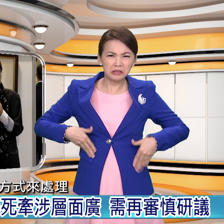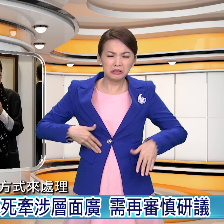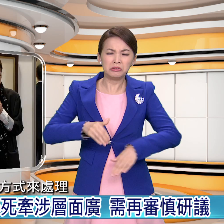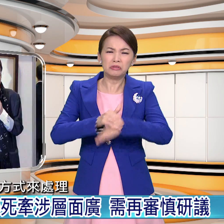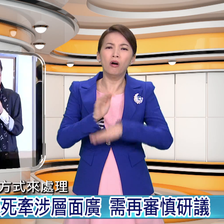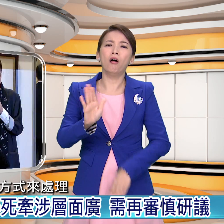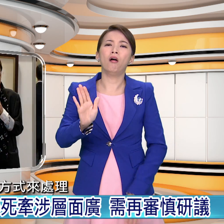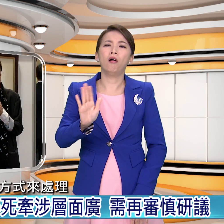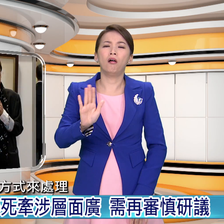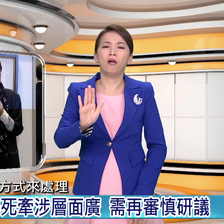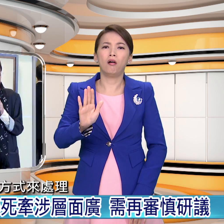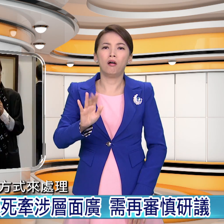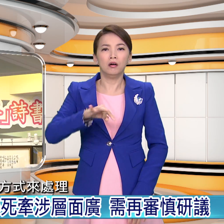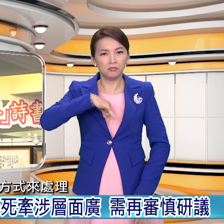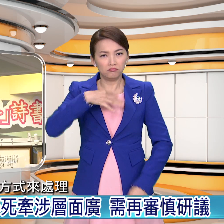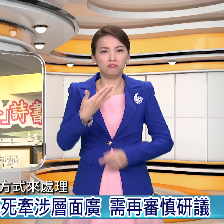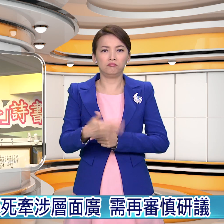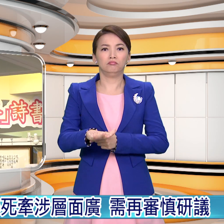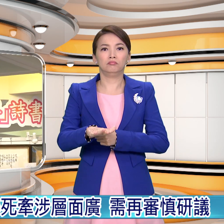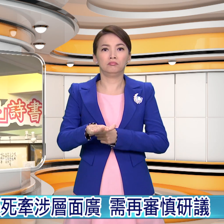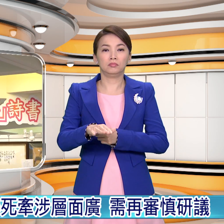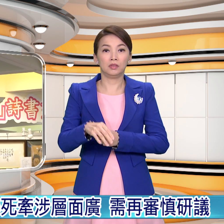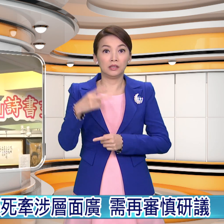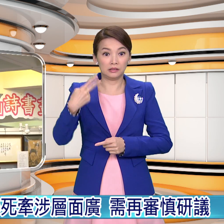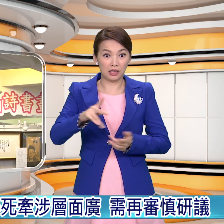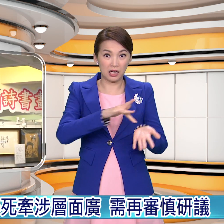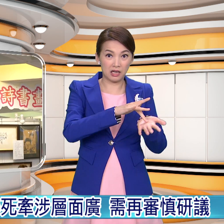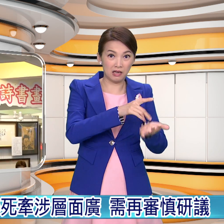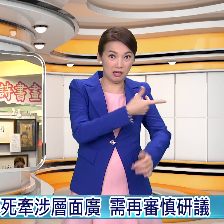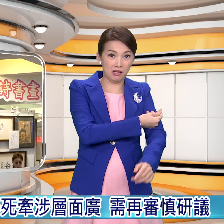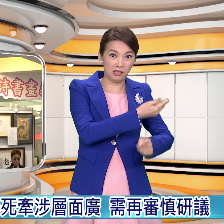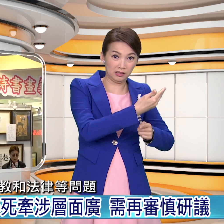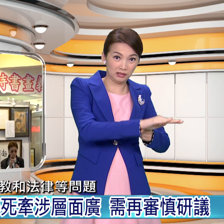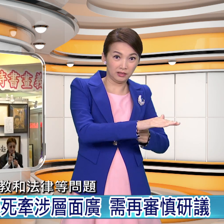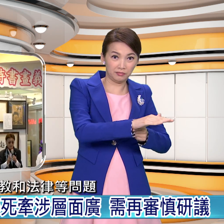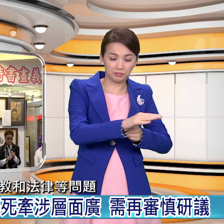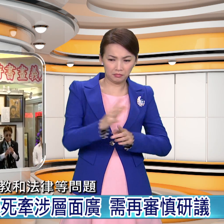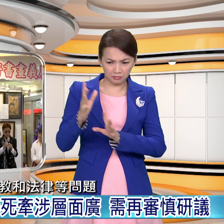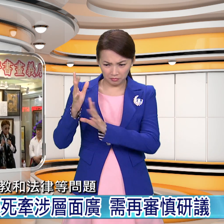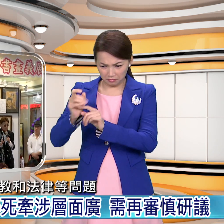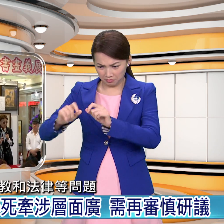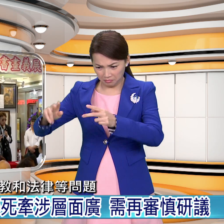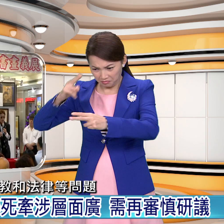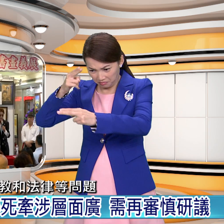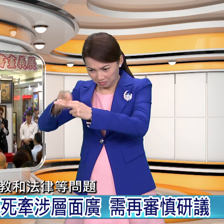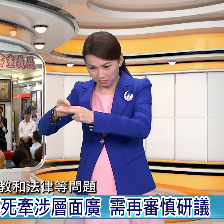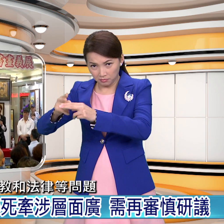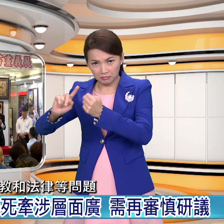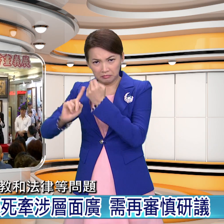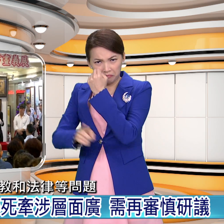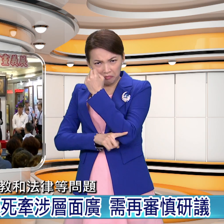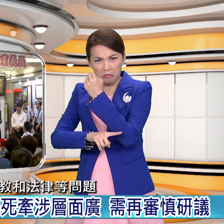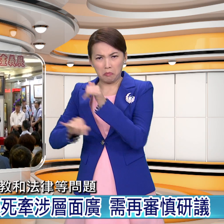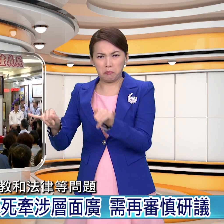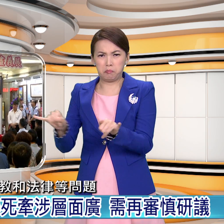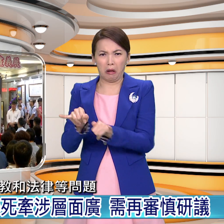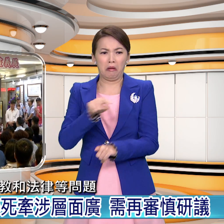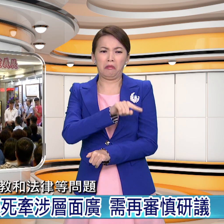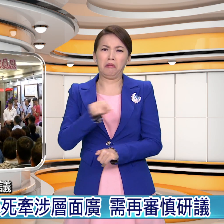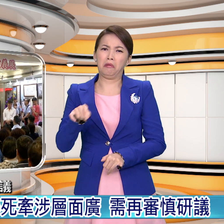处理。而且安乐死也涉及到了宗教和法律等问题，需要